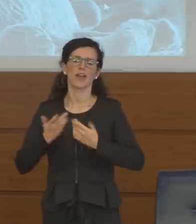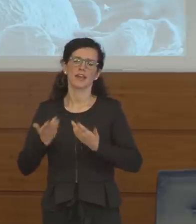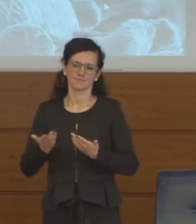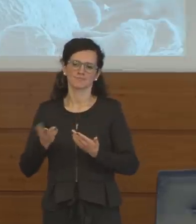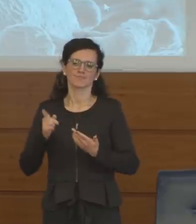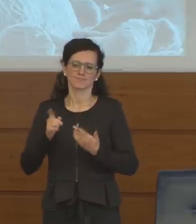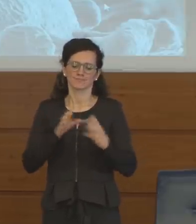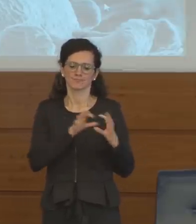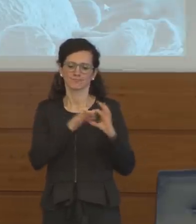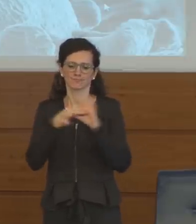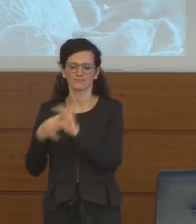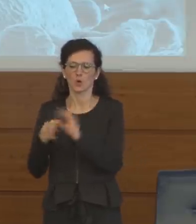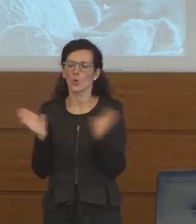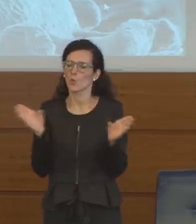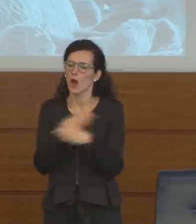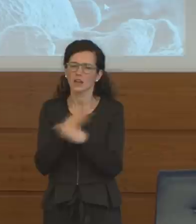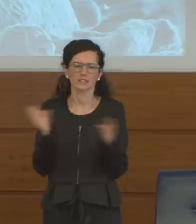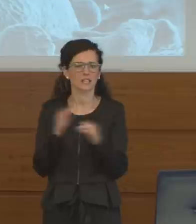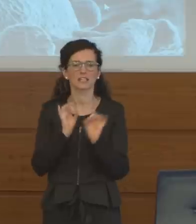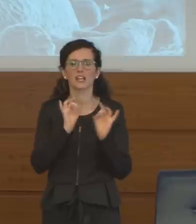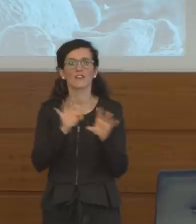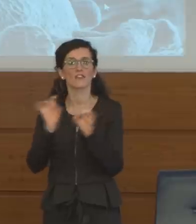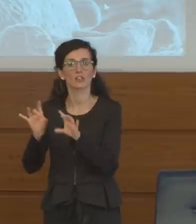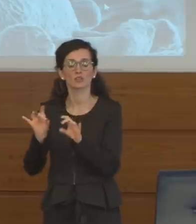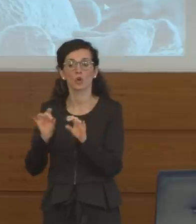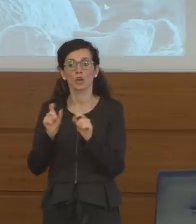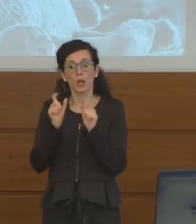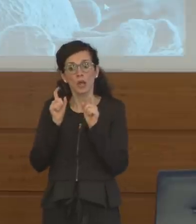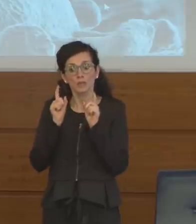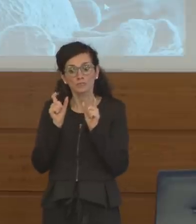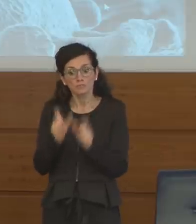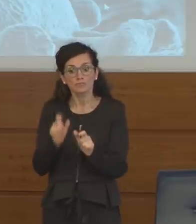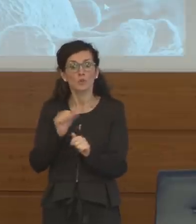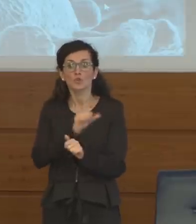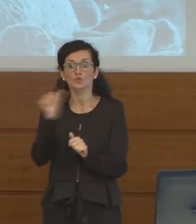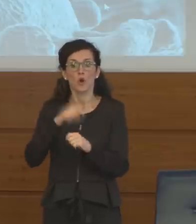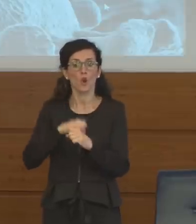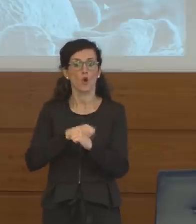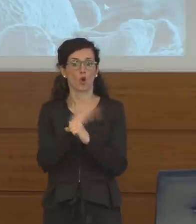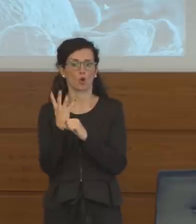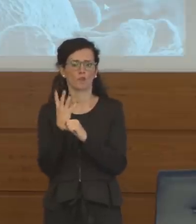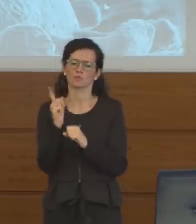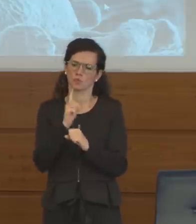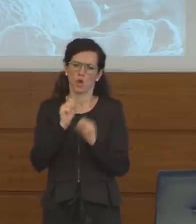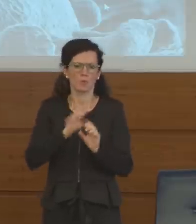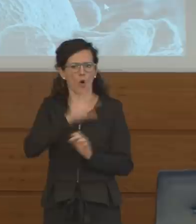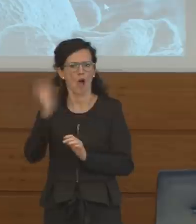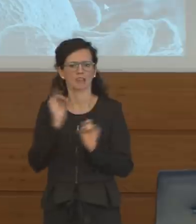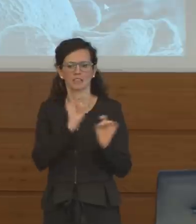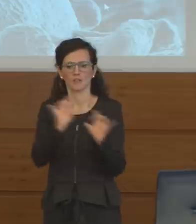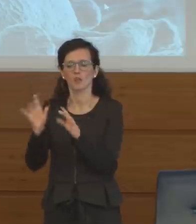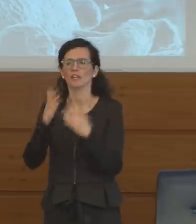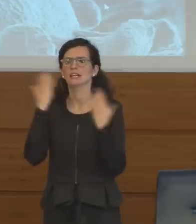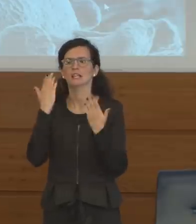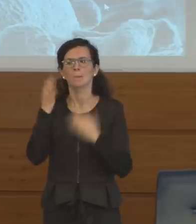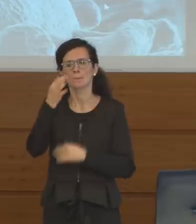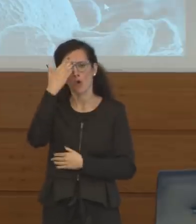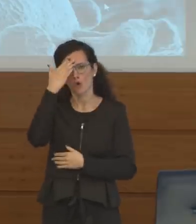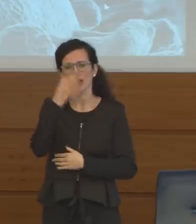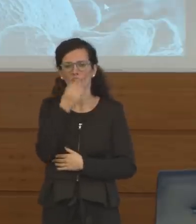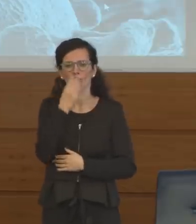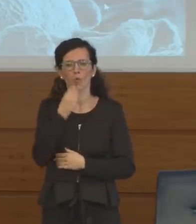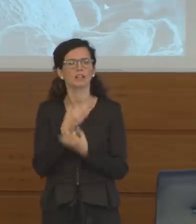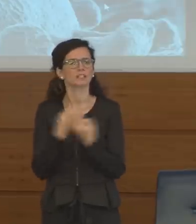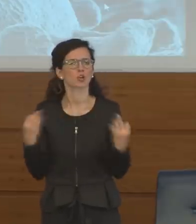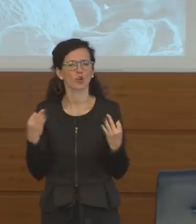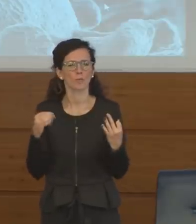probabilmente qualsiasi infezione virale, non specificamente quella del coronavirus, avrebbe portato. Si fa sempre l'esempio dell'influenza normale. L'influenza